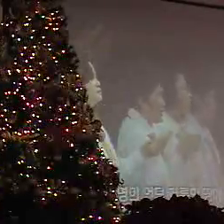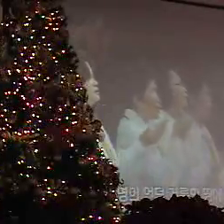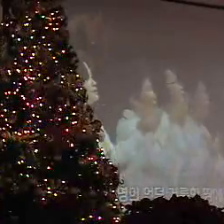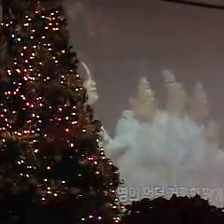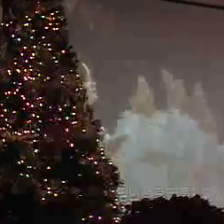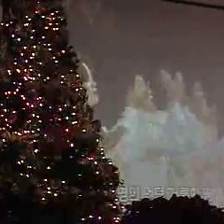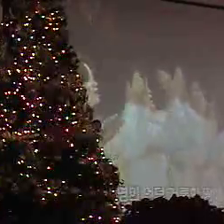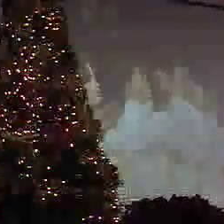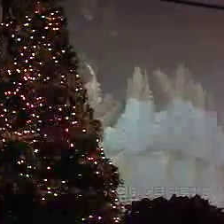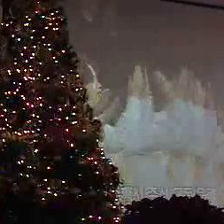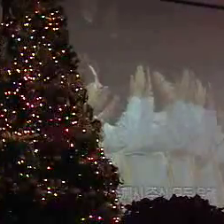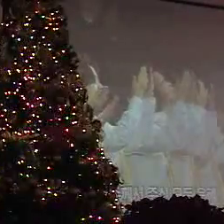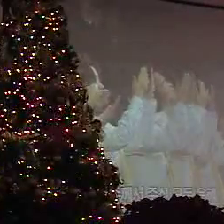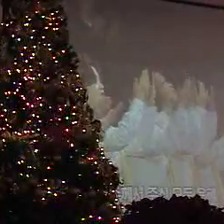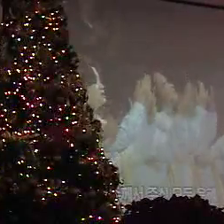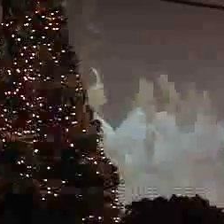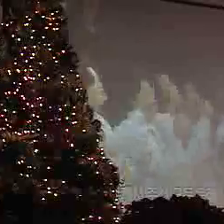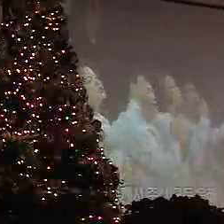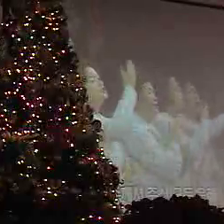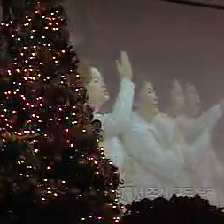경배드립니다.